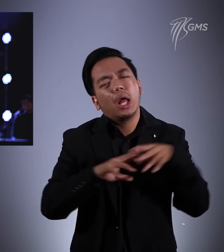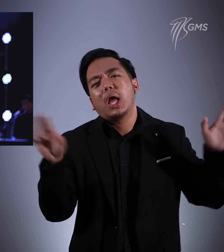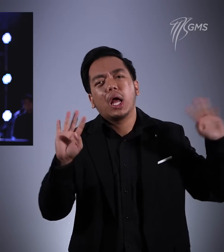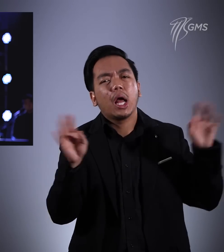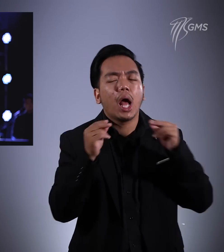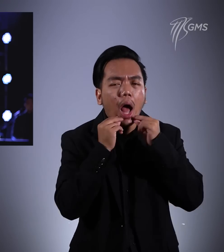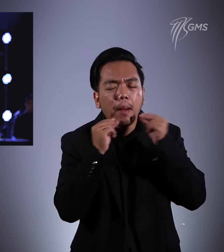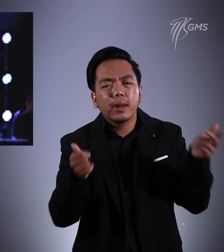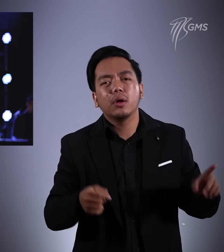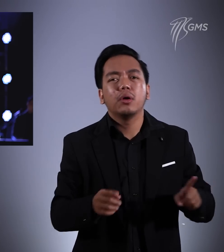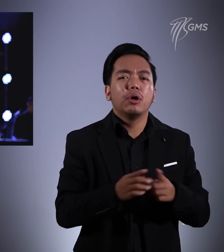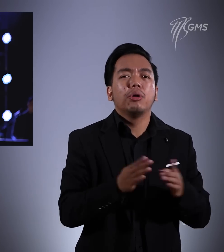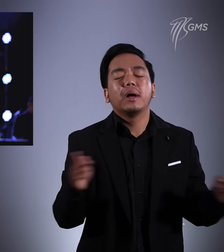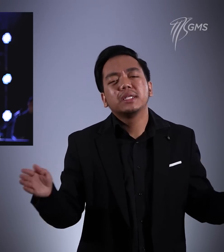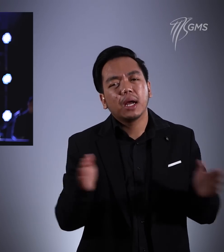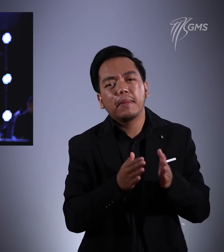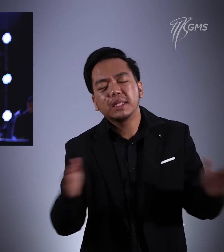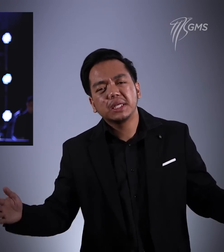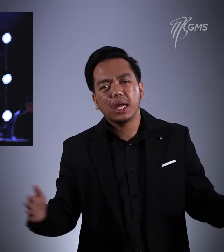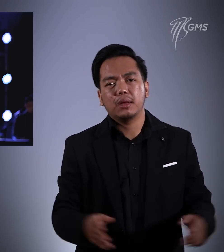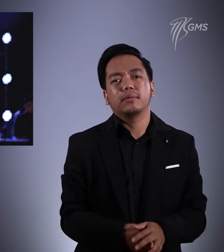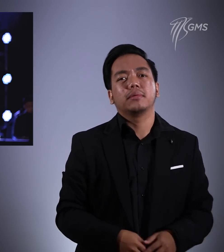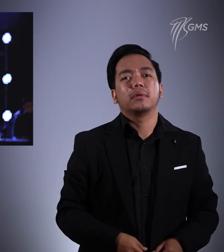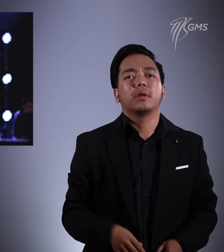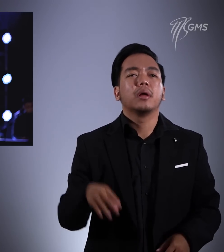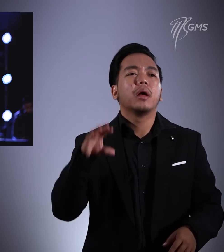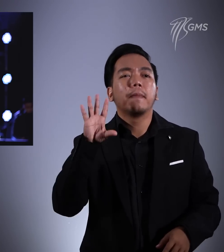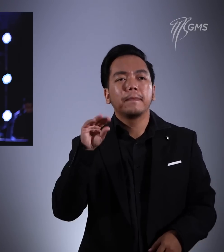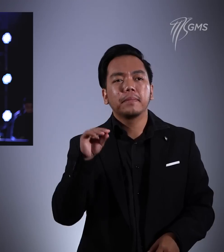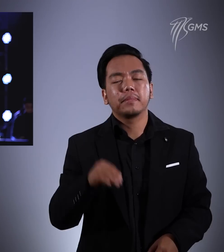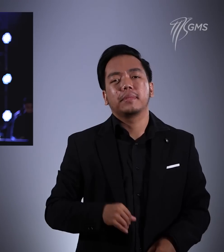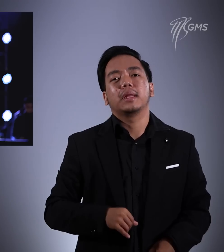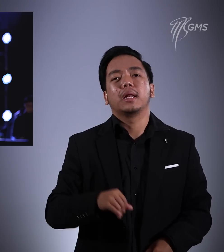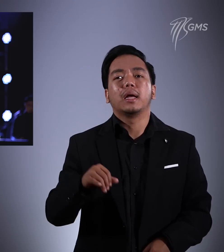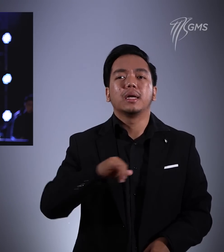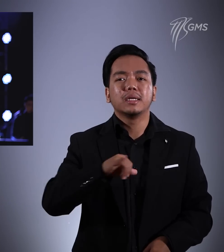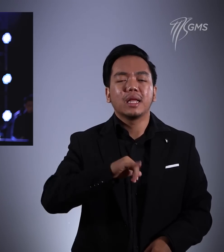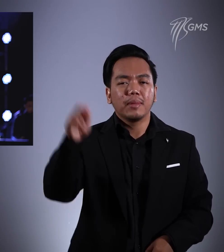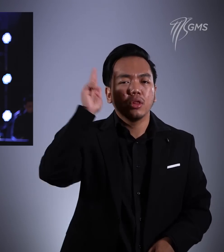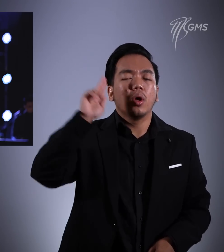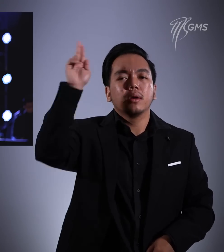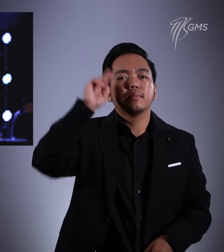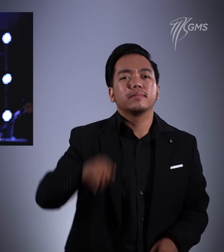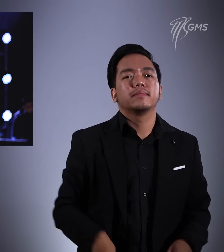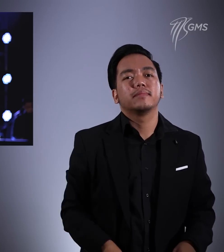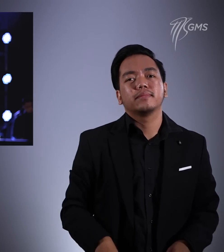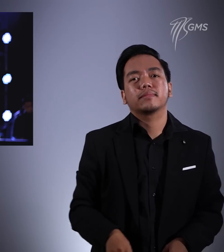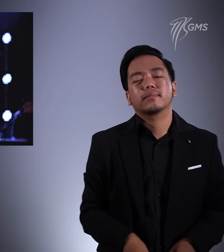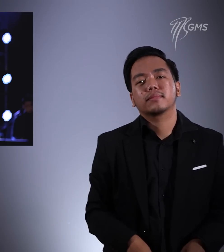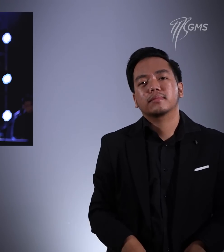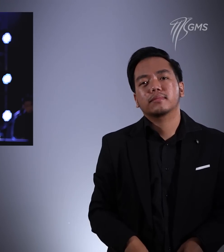pasti didengarkan. No, dengan segenap hati bilang sama Tuhan, kalau itu pergumulanmu sungguh Tuhan mendengarkan. Yes, there we